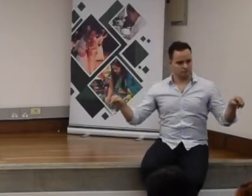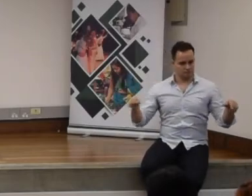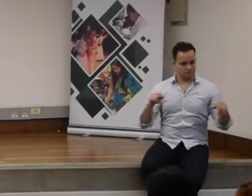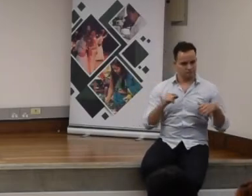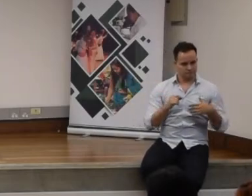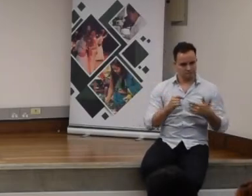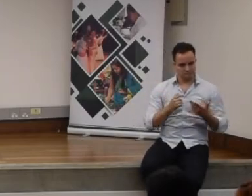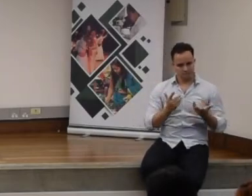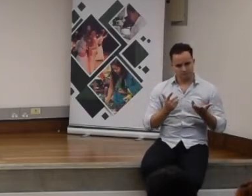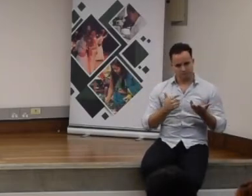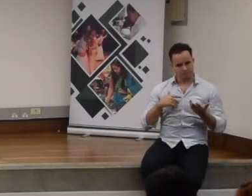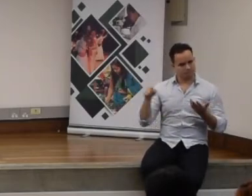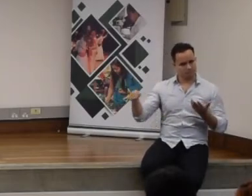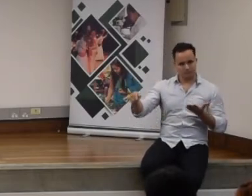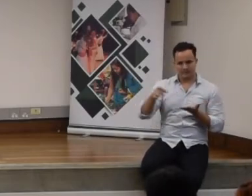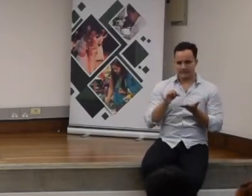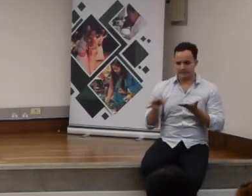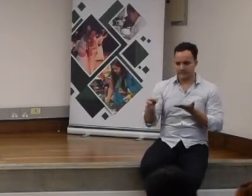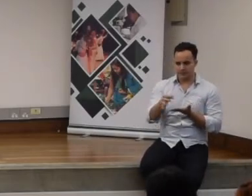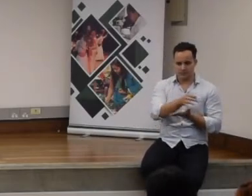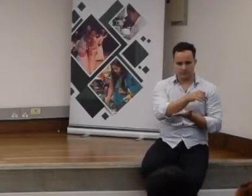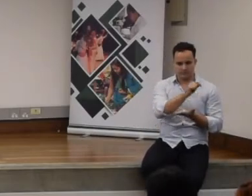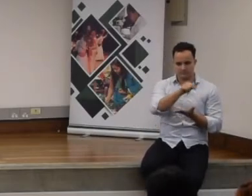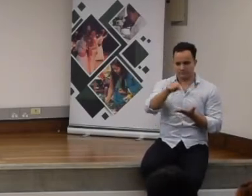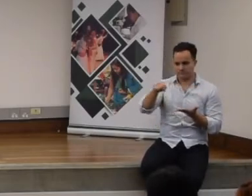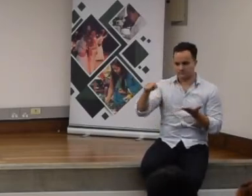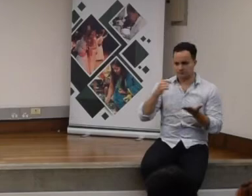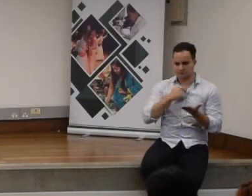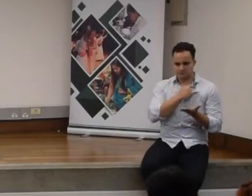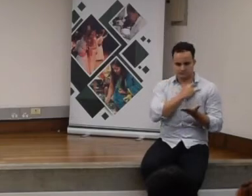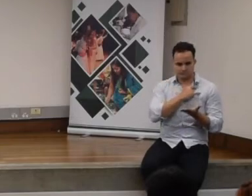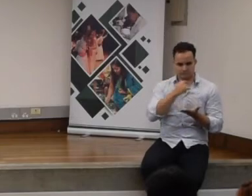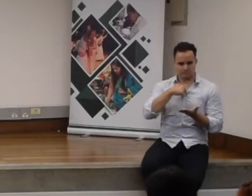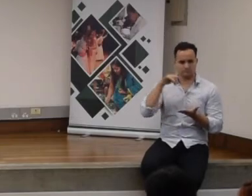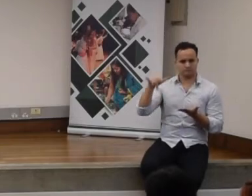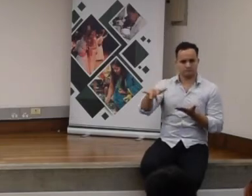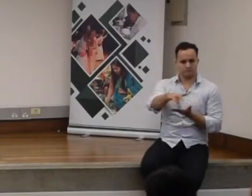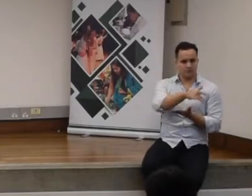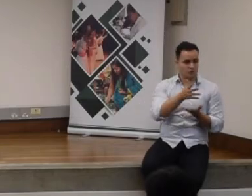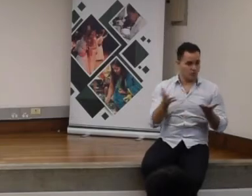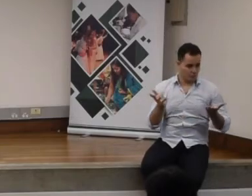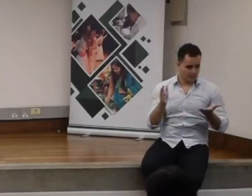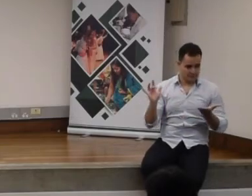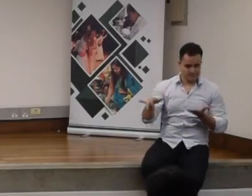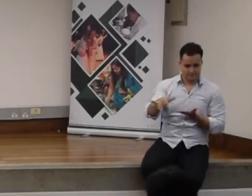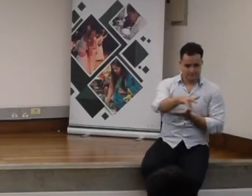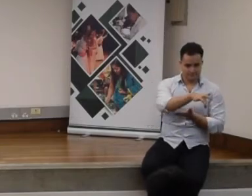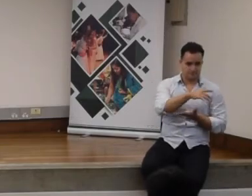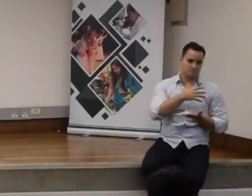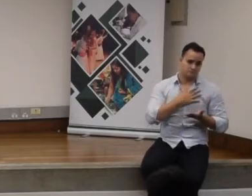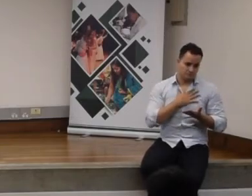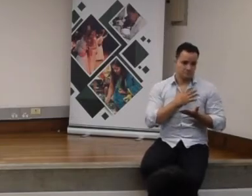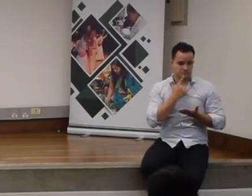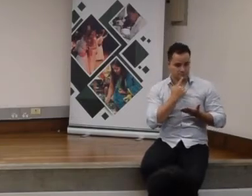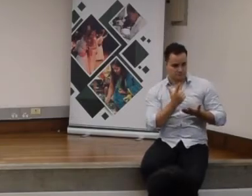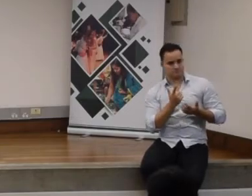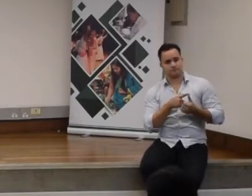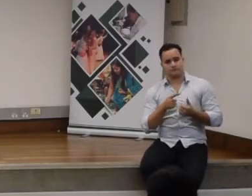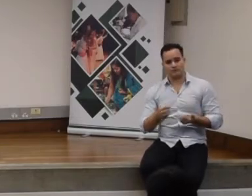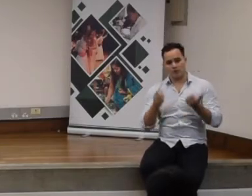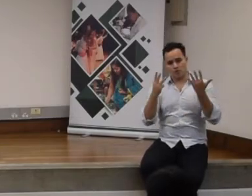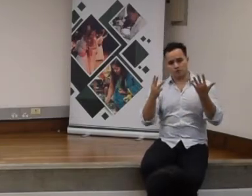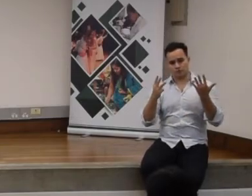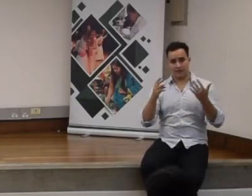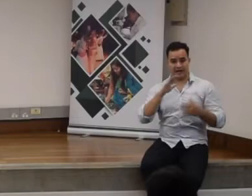qué son las regiones en las cuales la universidad tiene presencia, Ahí se dice que tenemos presencia en 8 de las